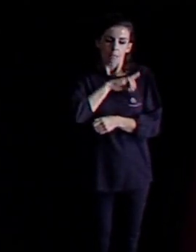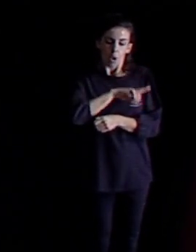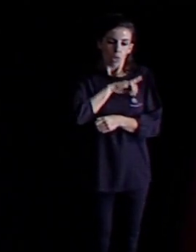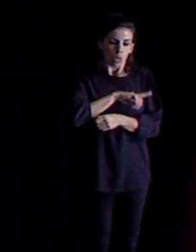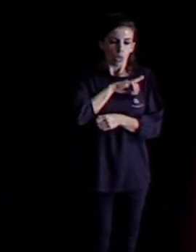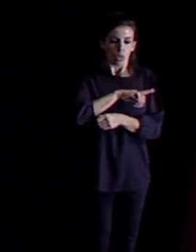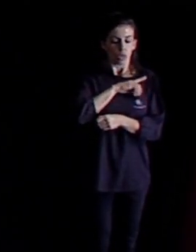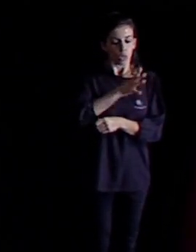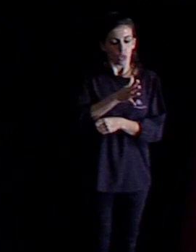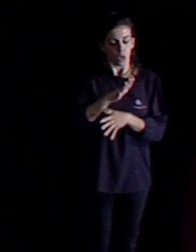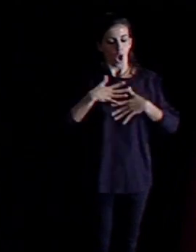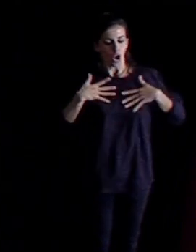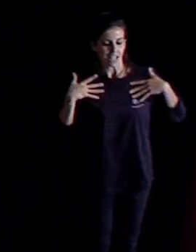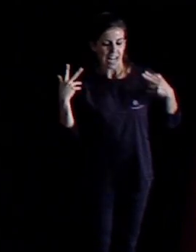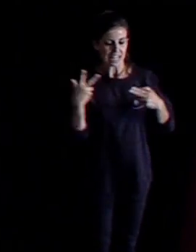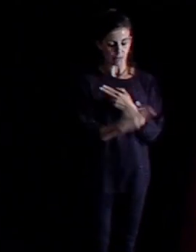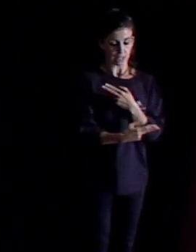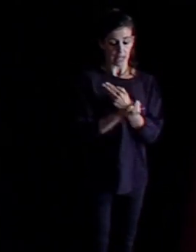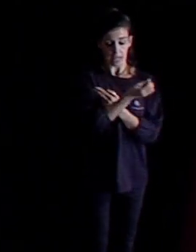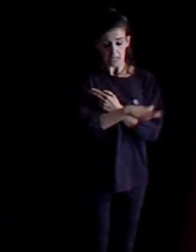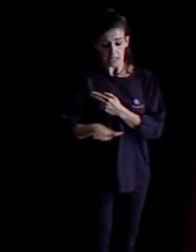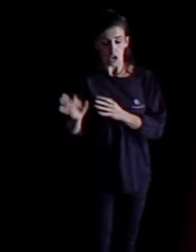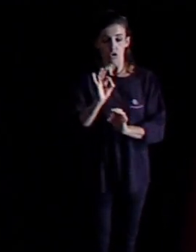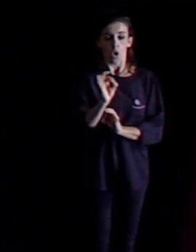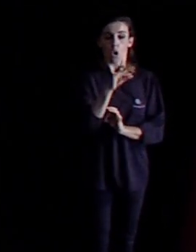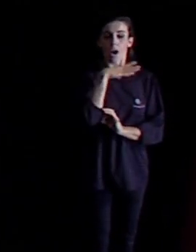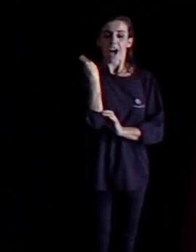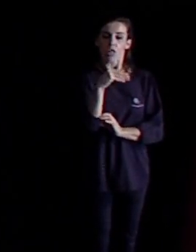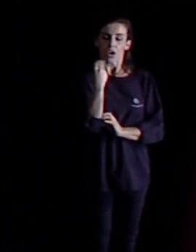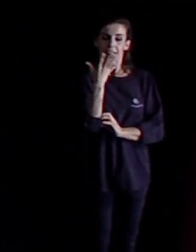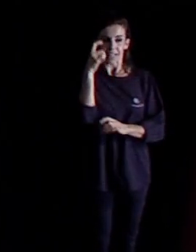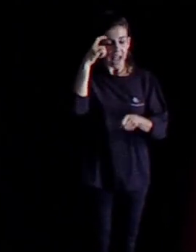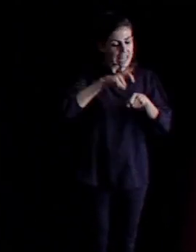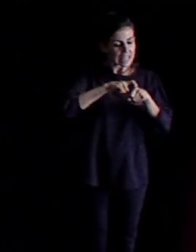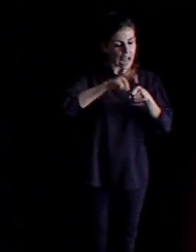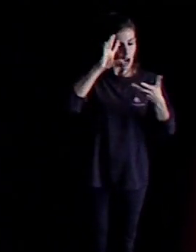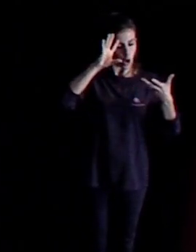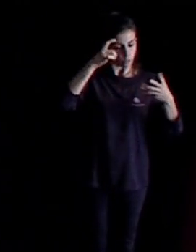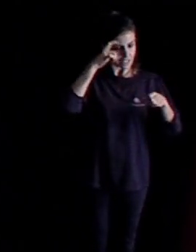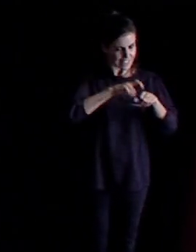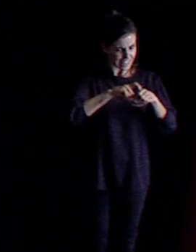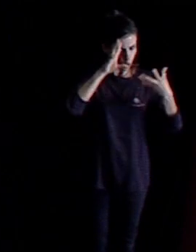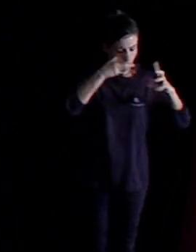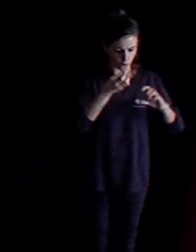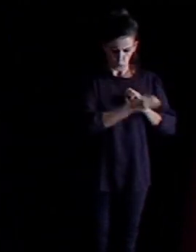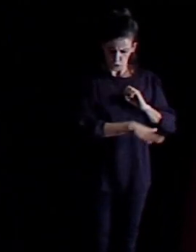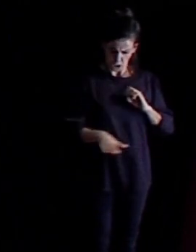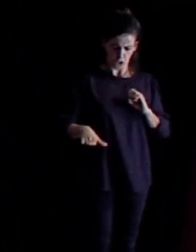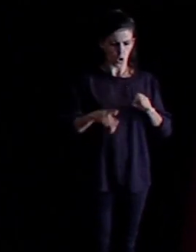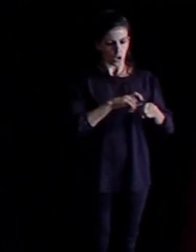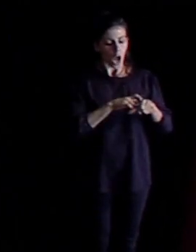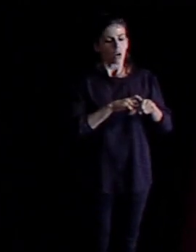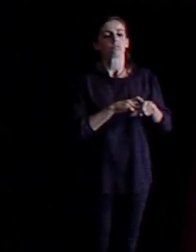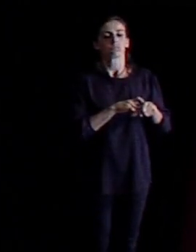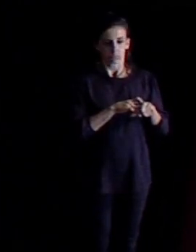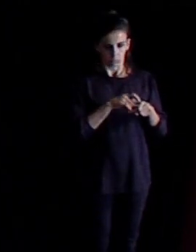limitadas. Son niños y adolescentes que tienen rasgo psicopático. Y me dirán ustedes, ¿un niño con rasgo psicopático?